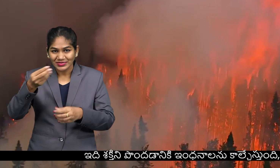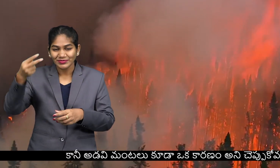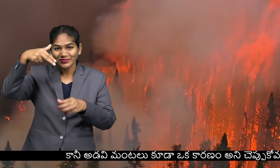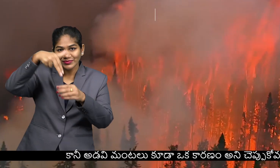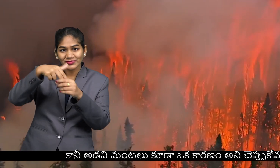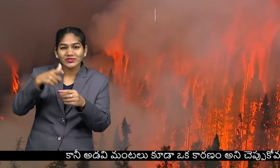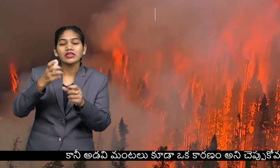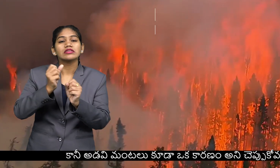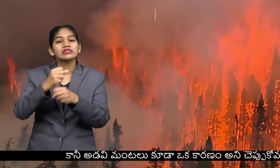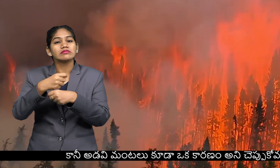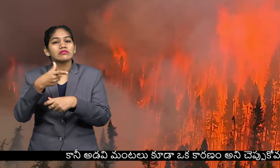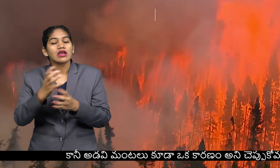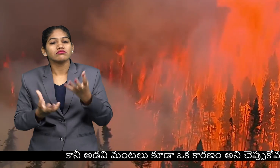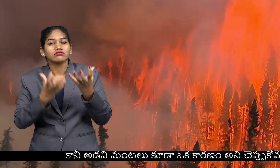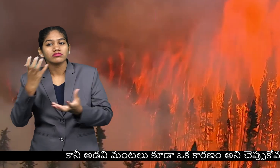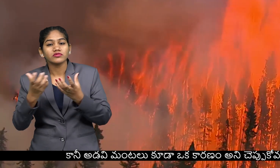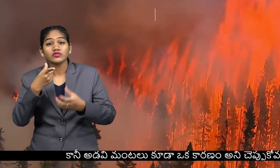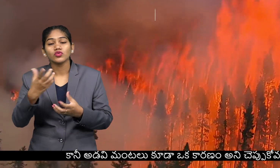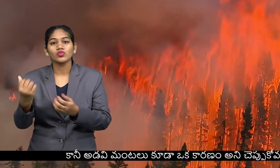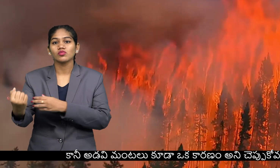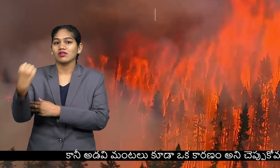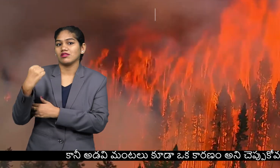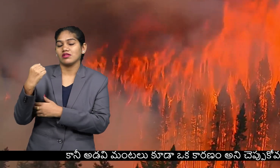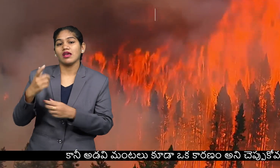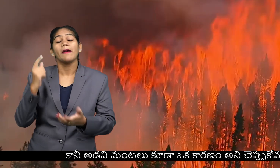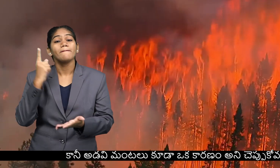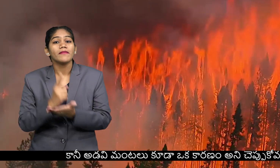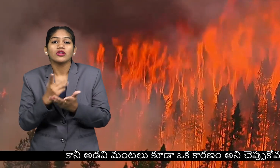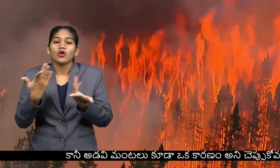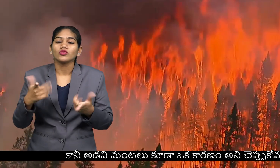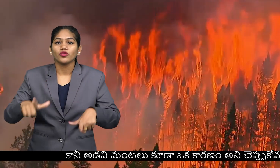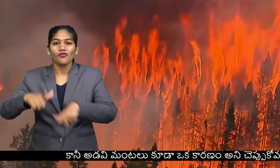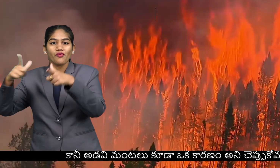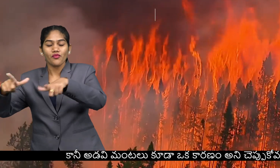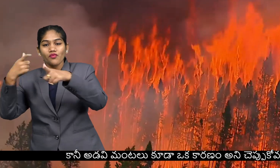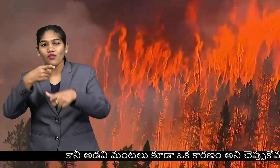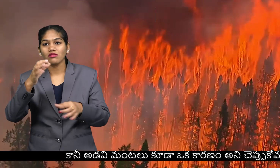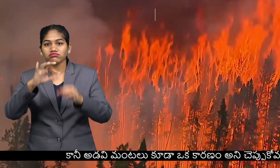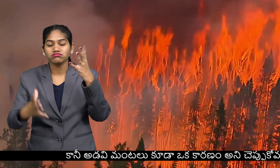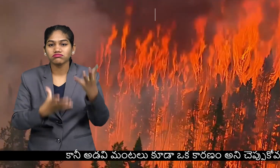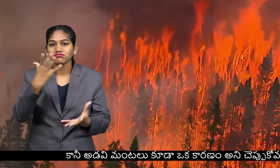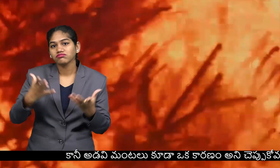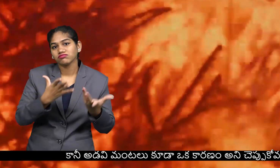కాల్చేస్తుంది, కానీ అడవి మంటలు కూడా ఒక కారణమని చెప్పుకోవచ్చు.